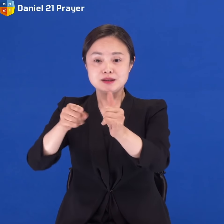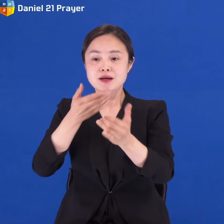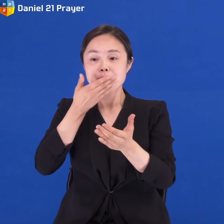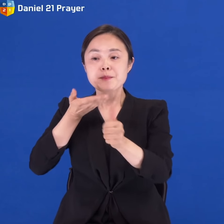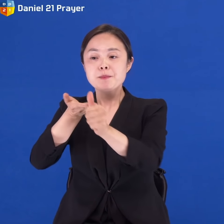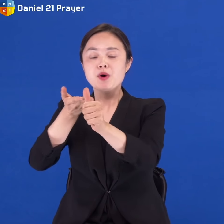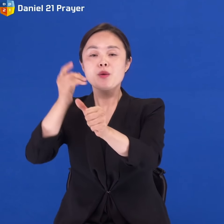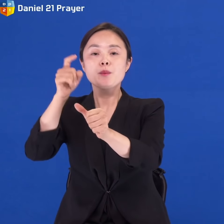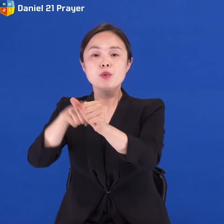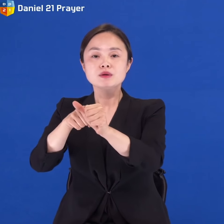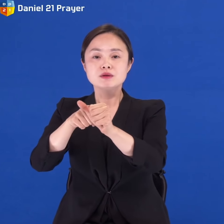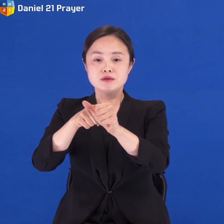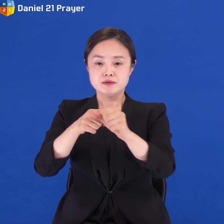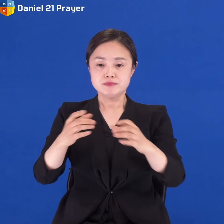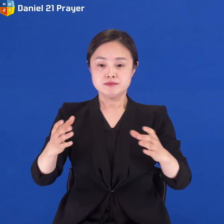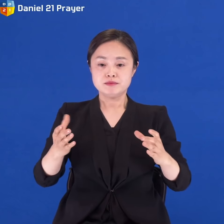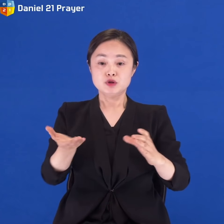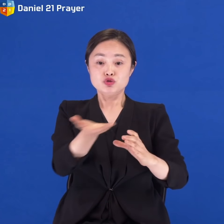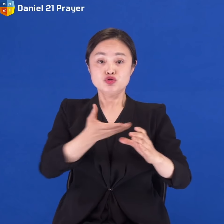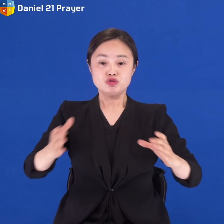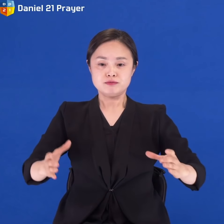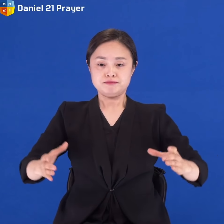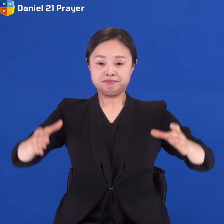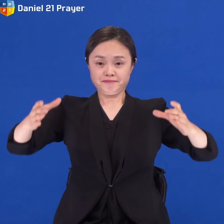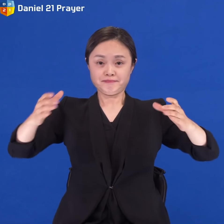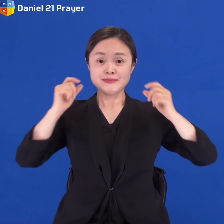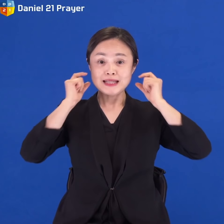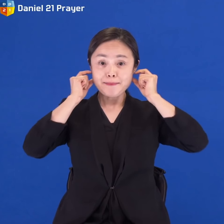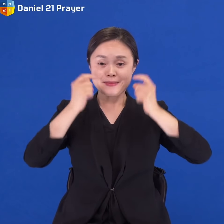저는 활달하고 쾌활한